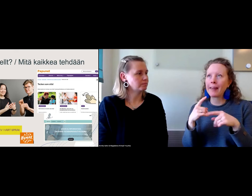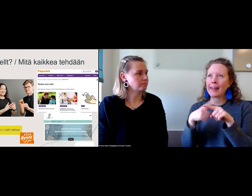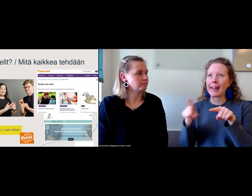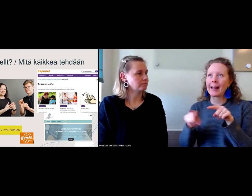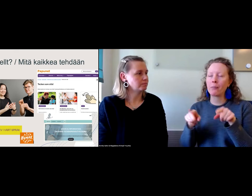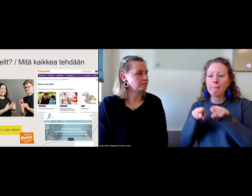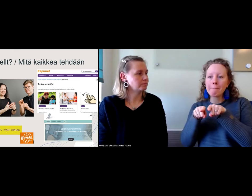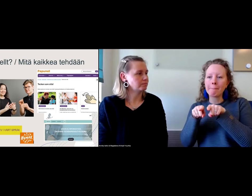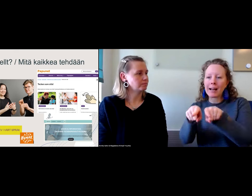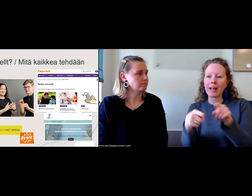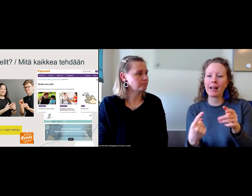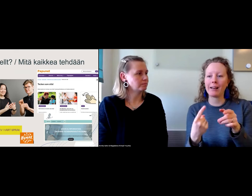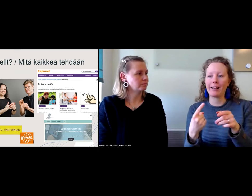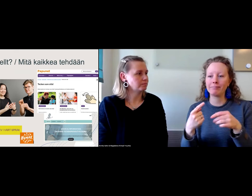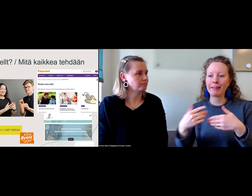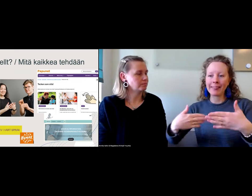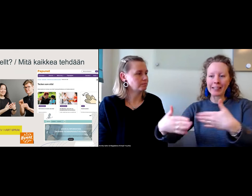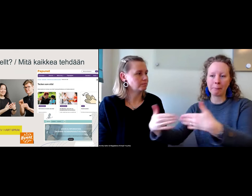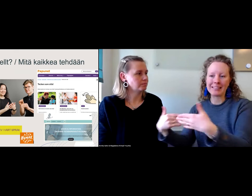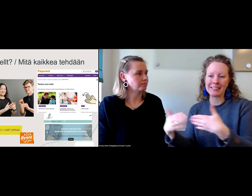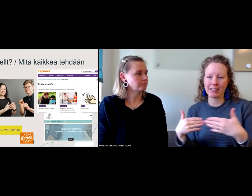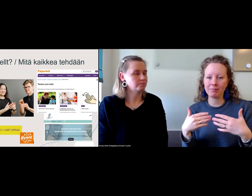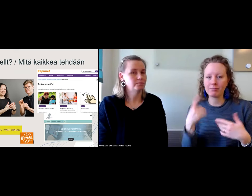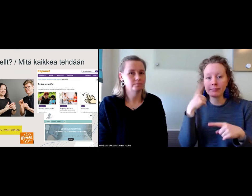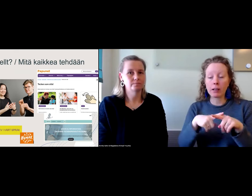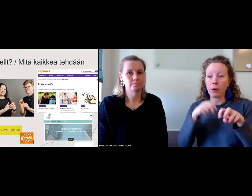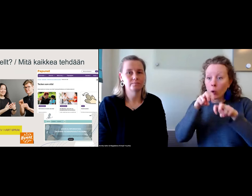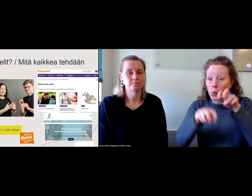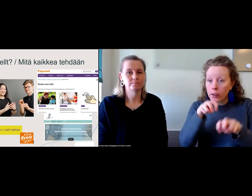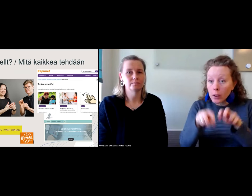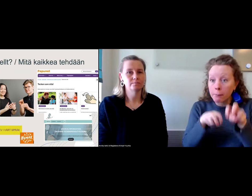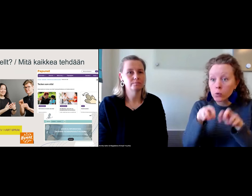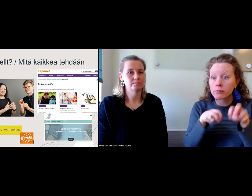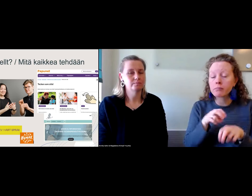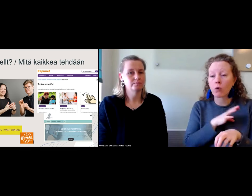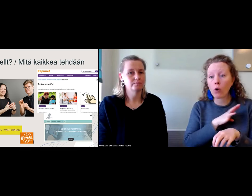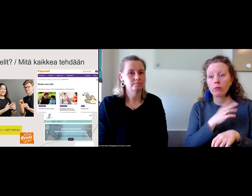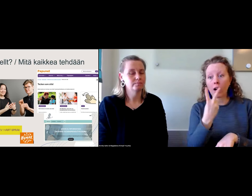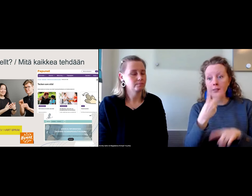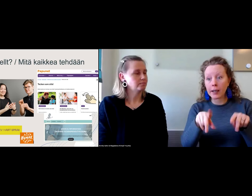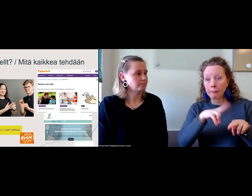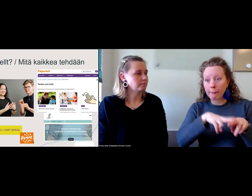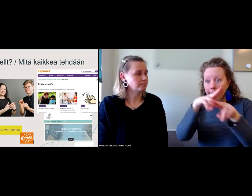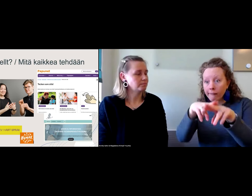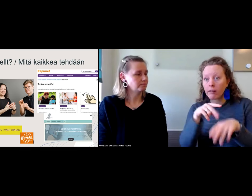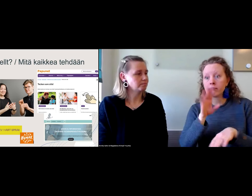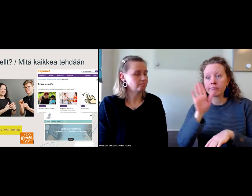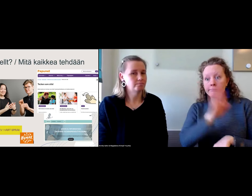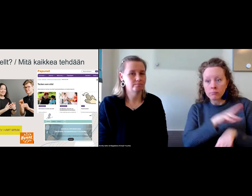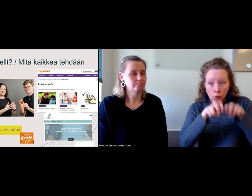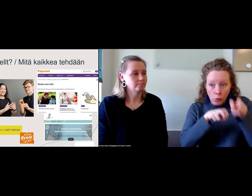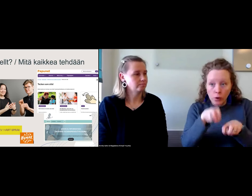Eli tässä kerrotaan erilaisista tapahtumista ja tavallaan semmoista rinnakkaisesta toiminnasta. Eli tällä